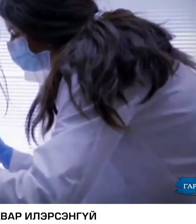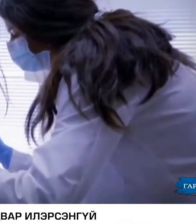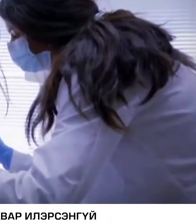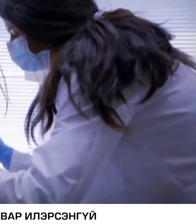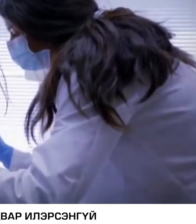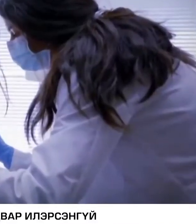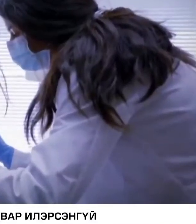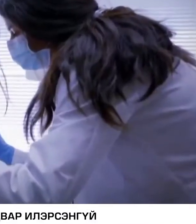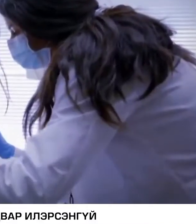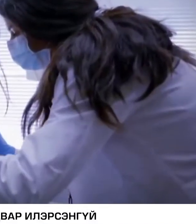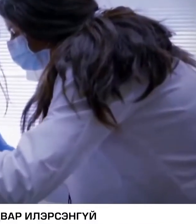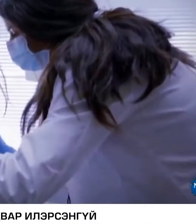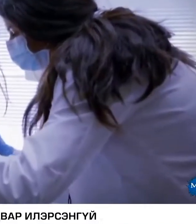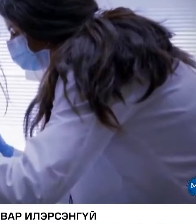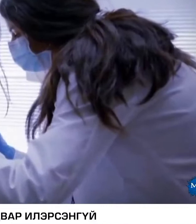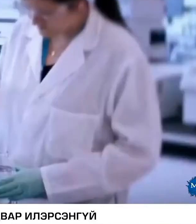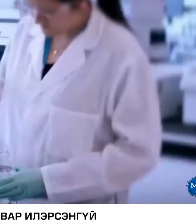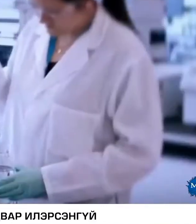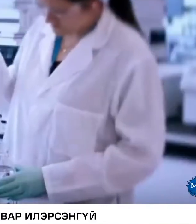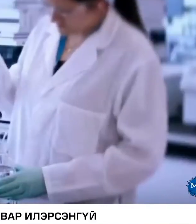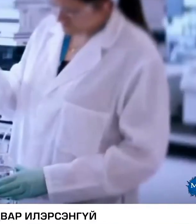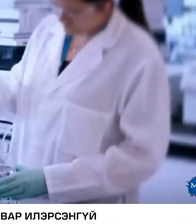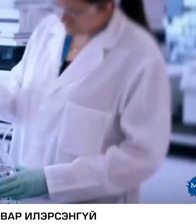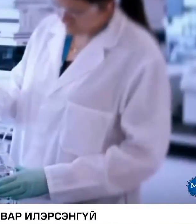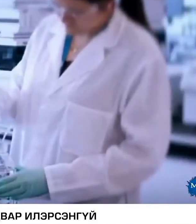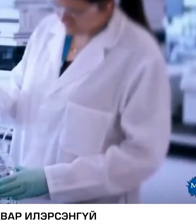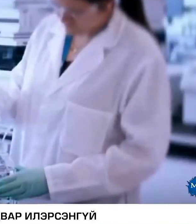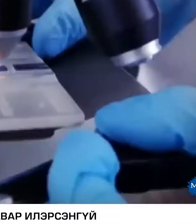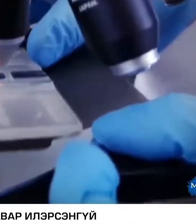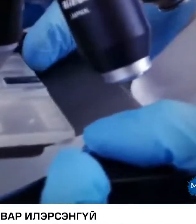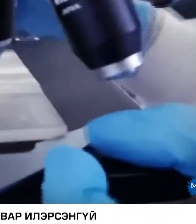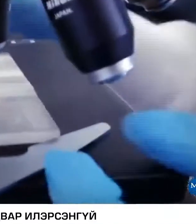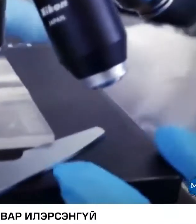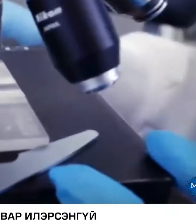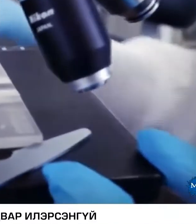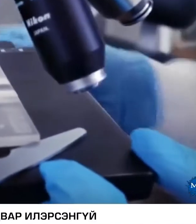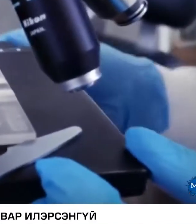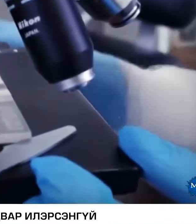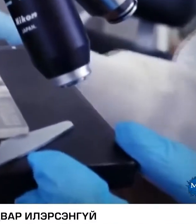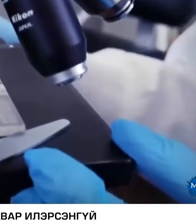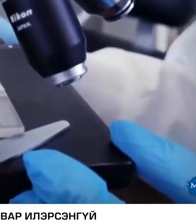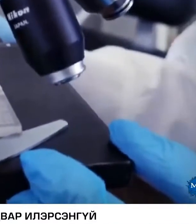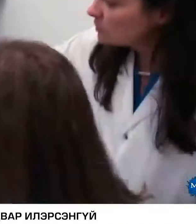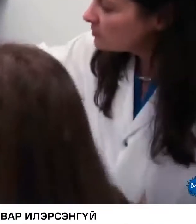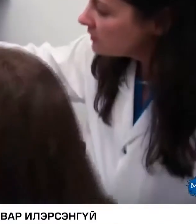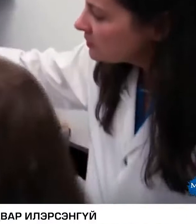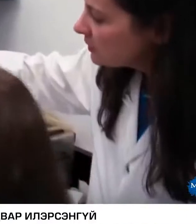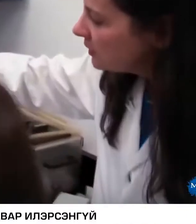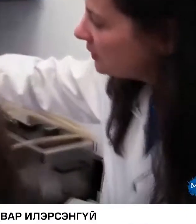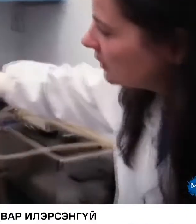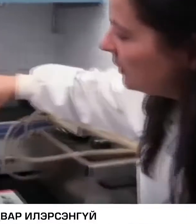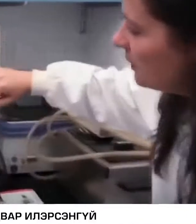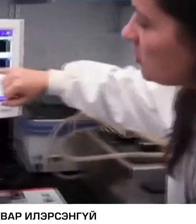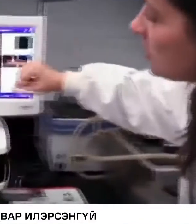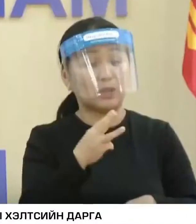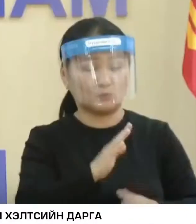хаалт зөөхгүй байгаа иргэдийг мэдээлдэг болох арга хэмжээг авч байна. Зарим бусад улс орнд хичээлийн шинэ жил эхэлж байгаатай холбоотойгоор халдварын тохиолдол нэмэгдэж